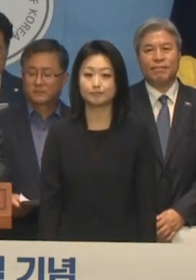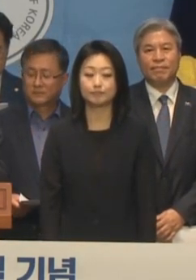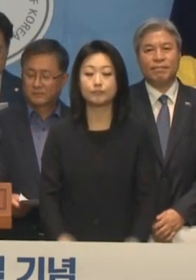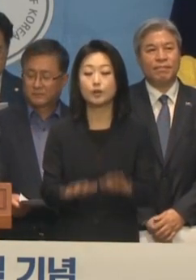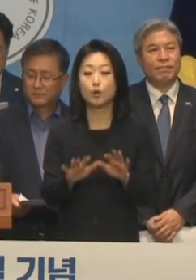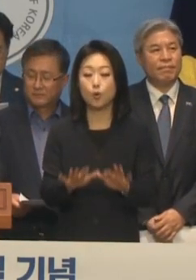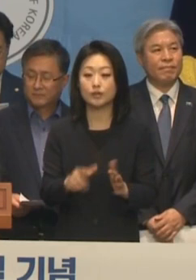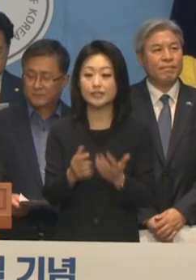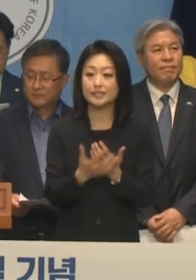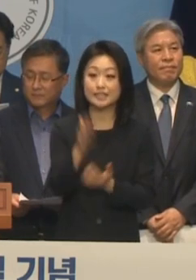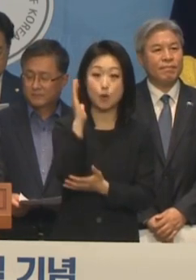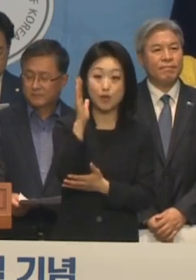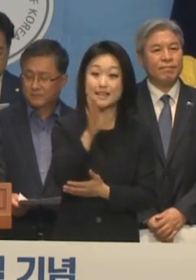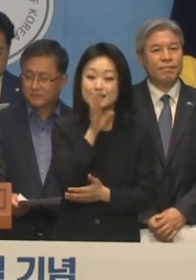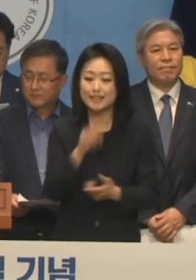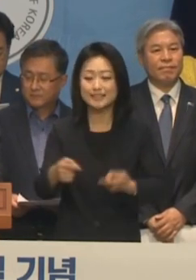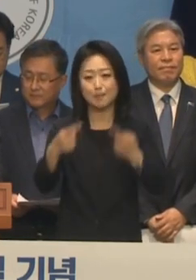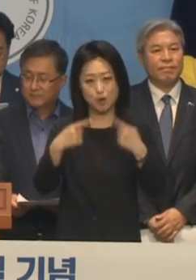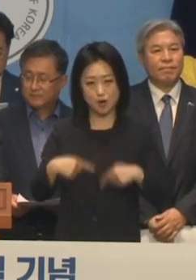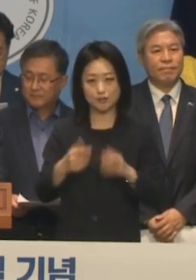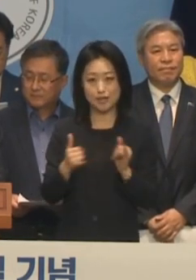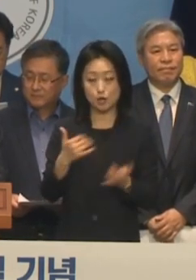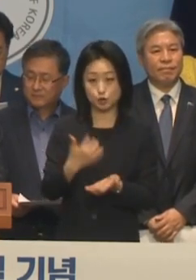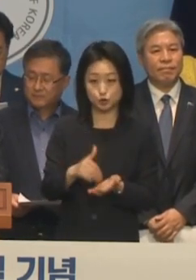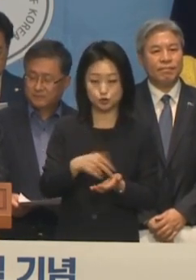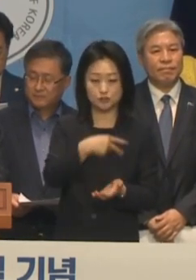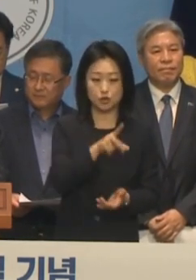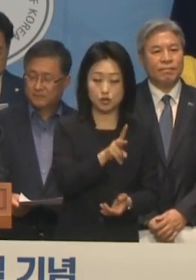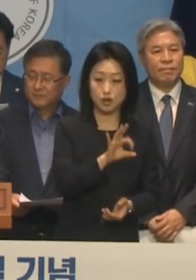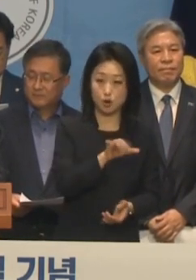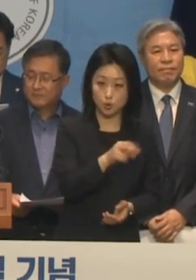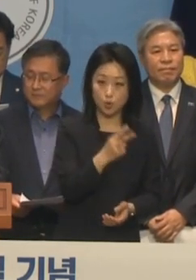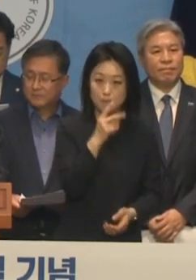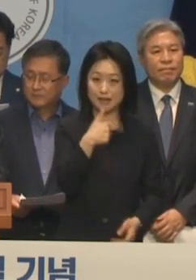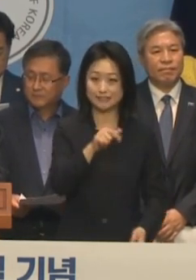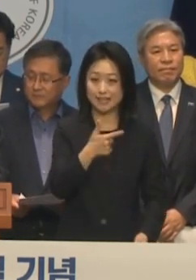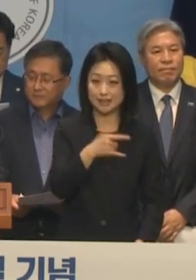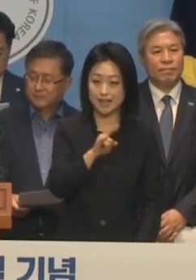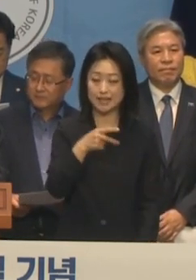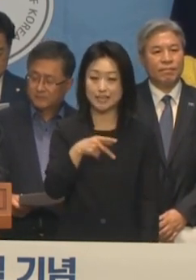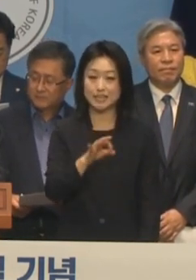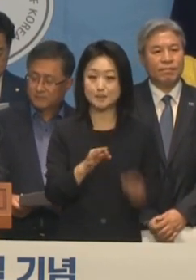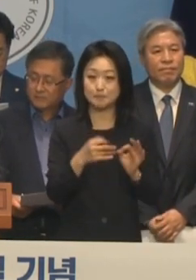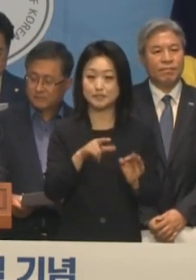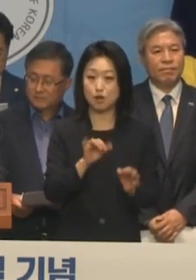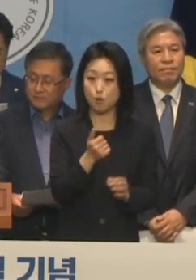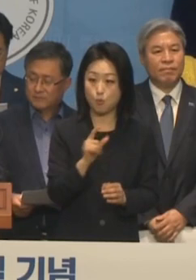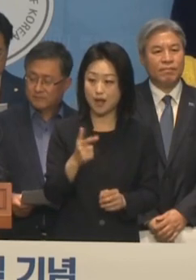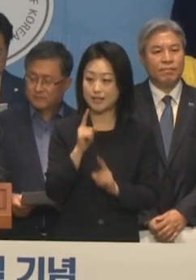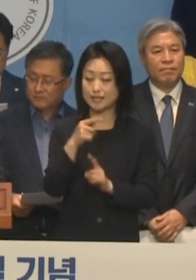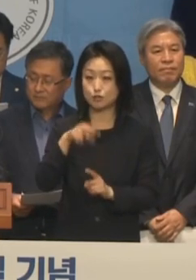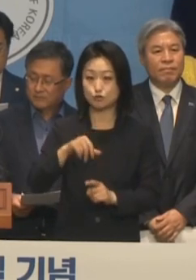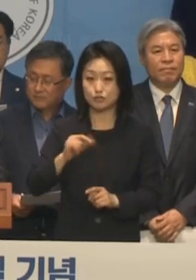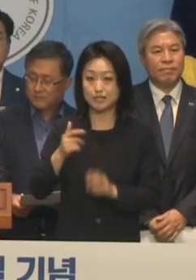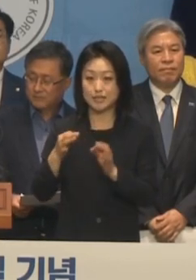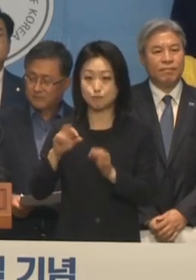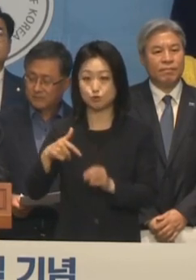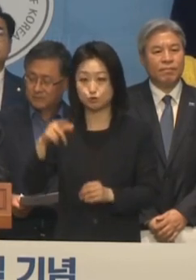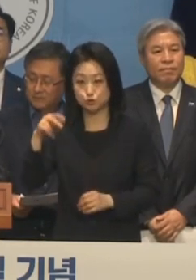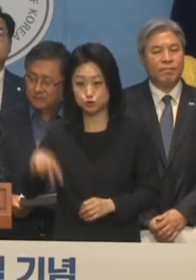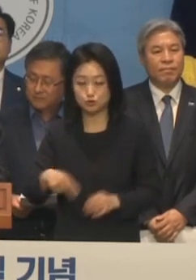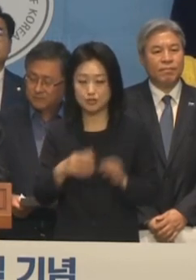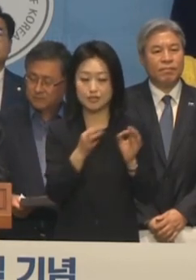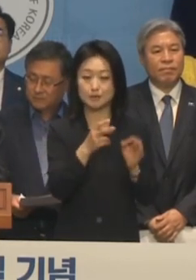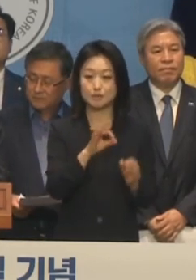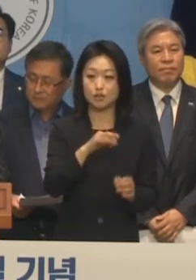이 기자회견장에 참석하신 분들은 서영규 의원님, 박찬대 의원님, 김성환 의원님, 이수진 의원님, 김문수 의원님,